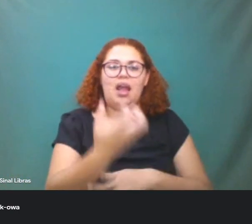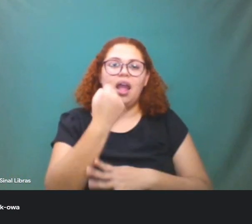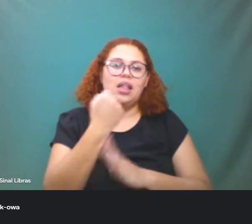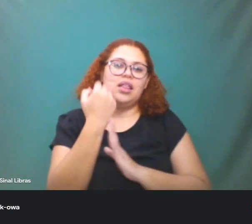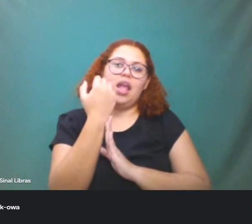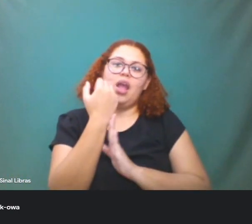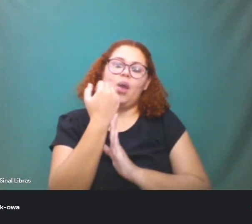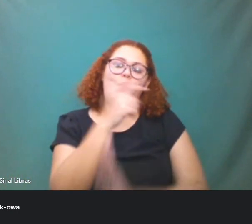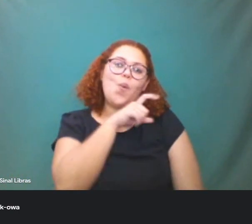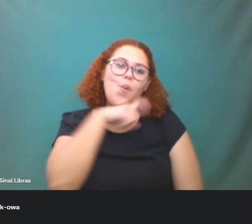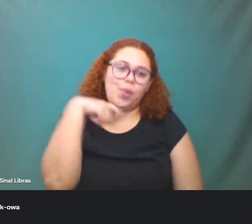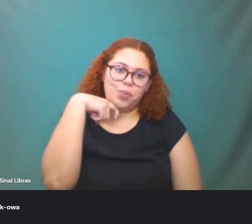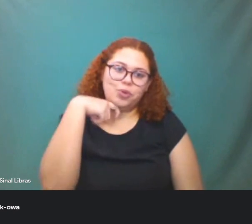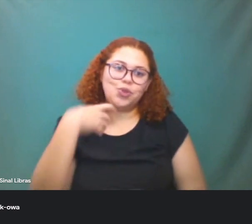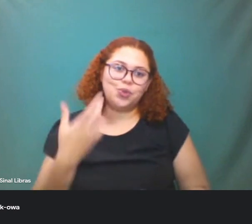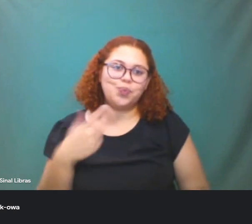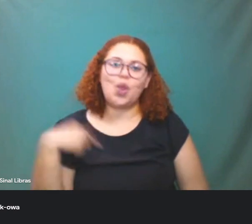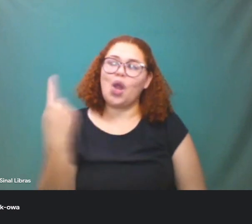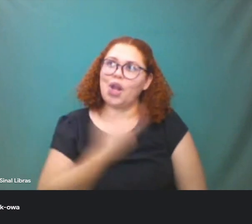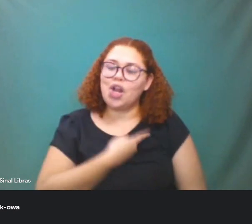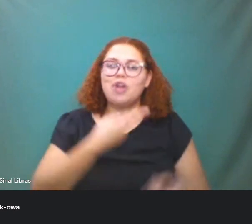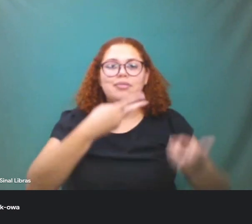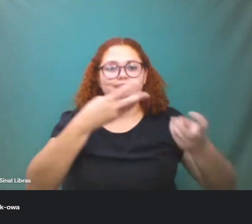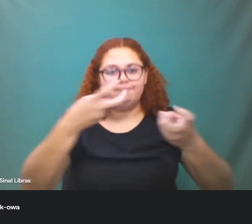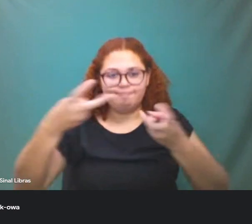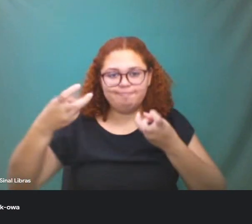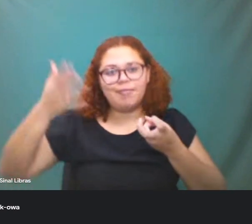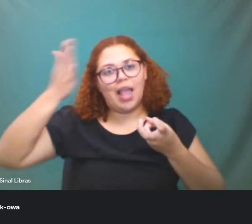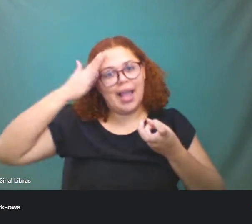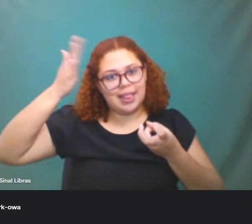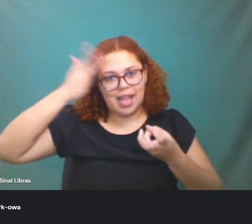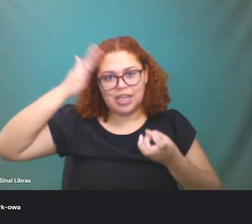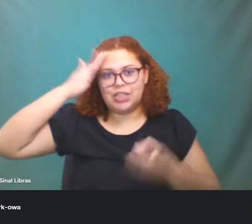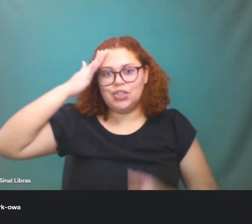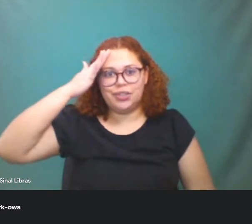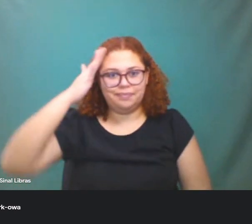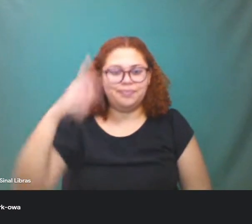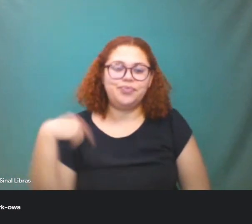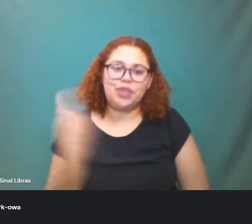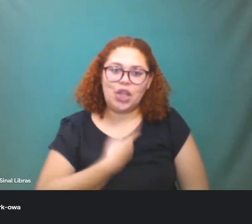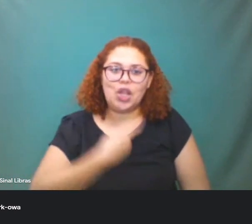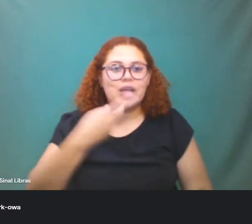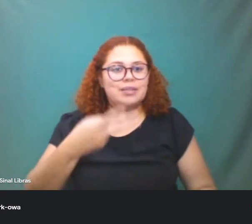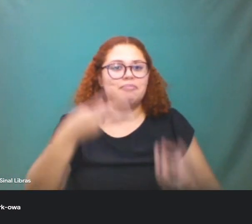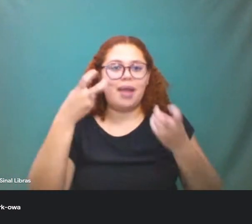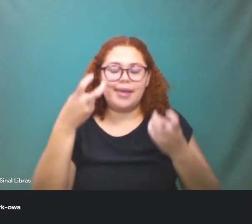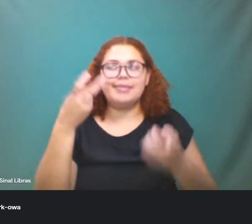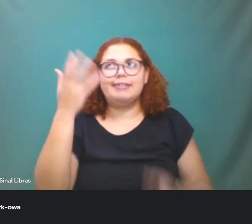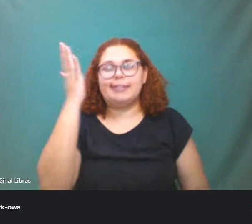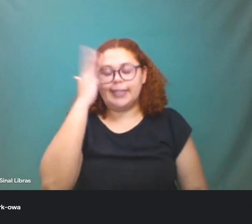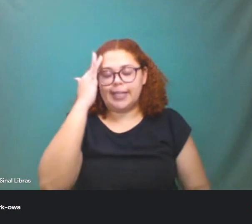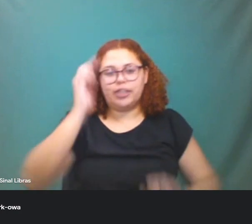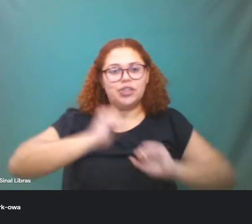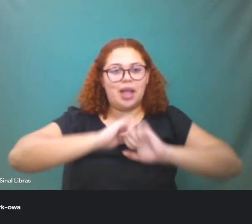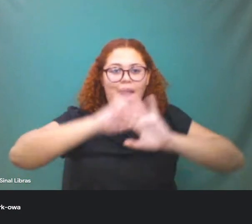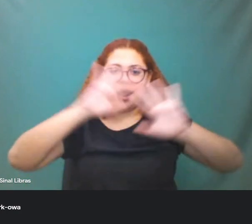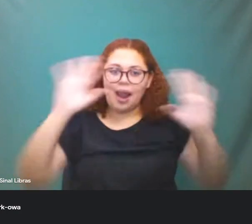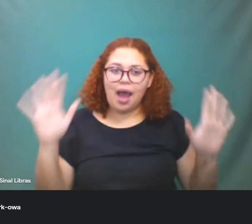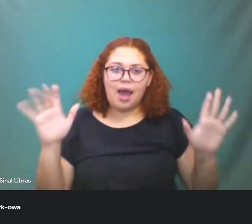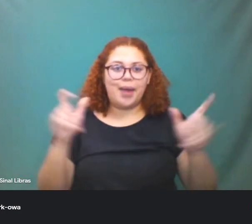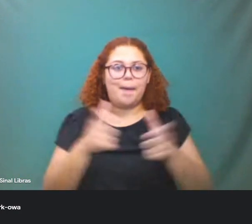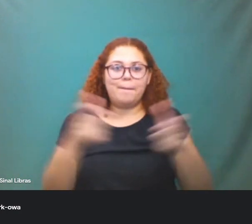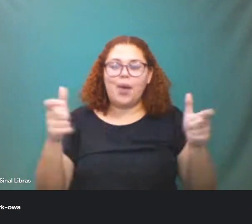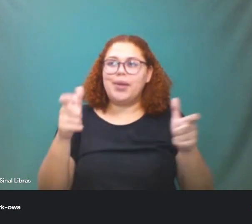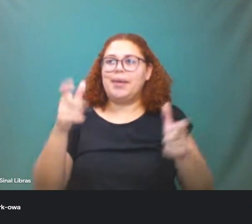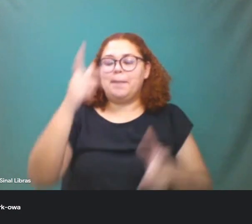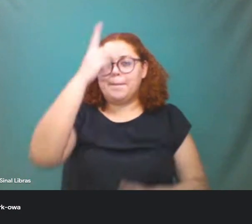social, o quanto as pessoas esperam que o prêmio chegue por inteiro, o ponto de vista das pessoas com deficiência, que tem um custo de vida mais elevado, mas